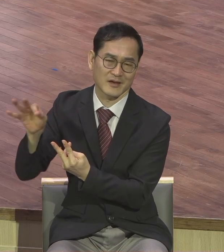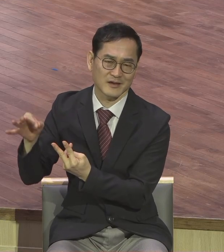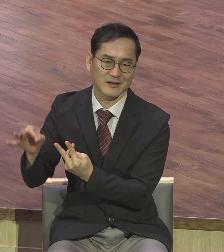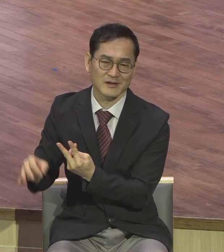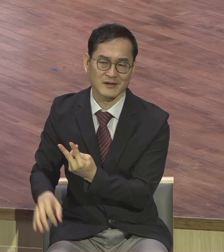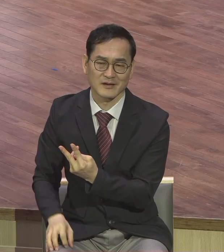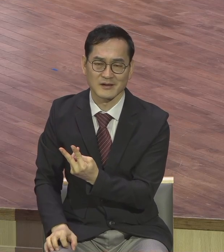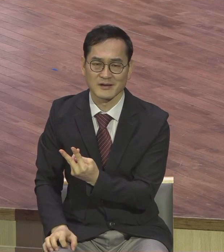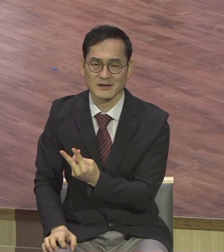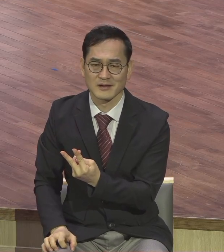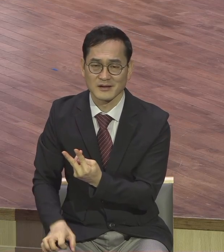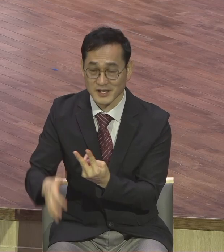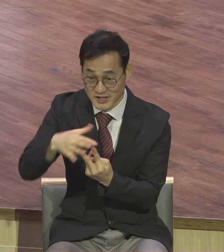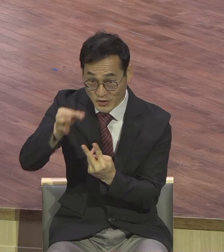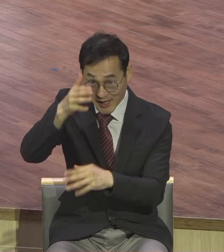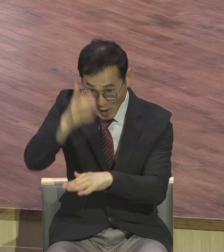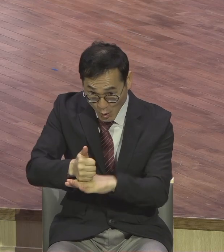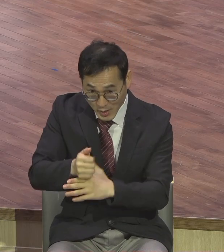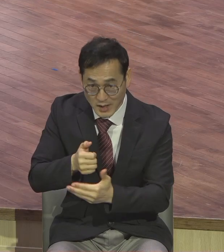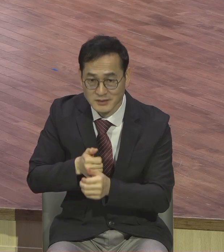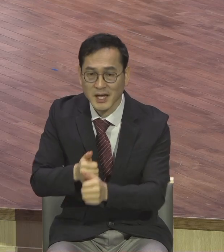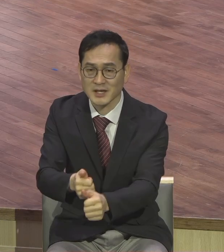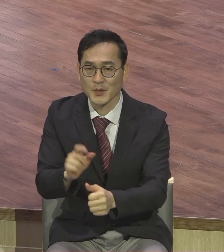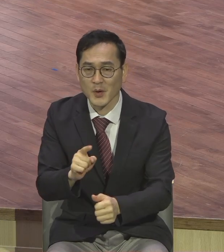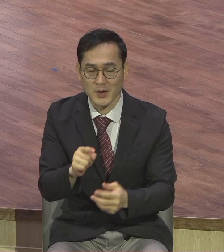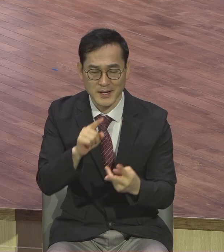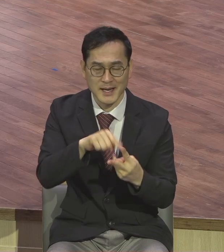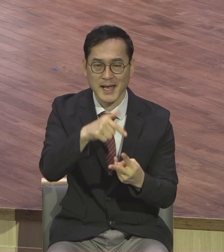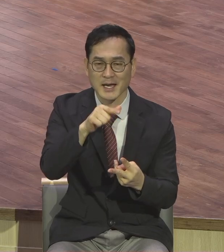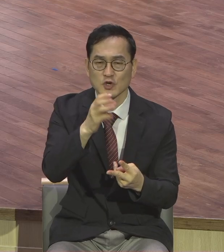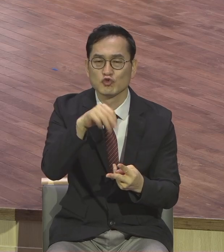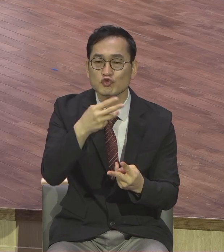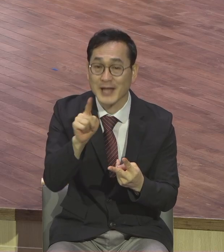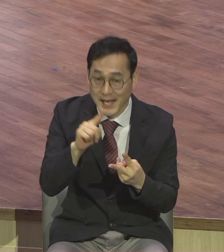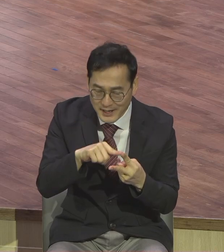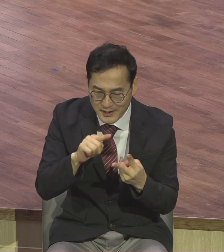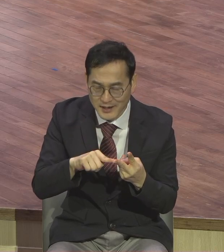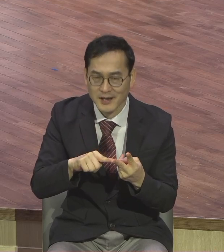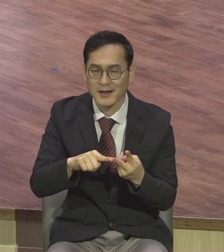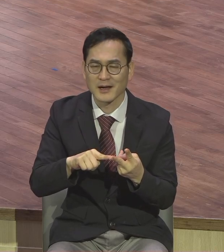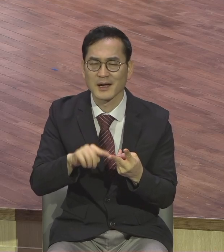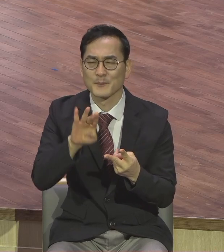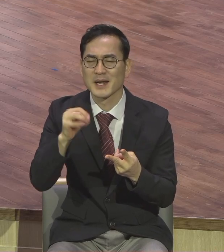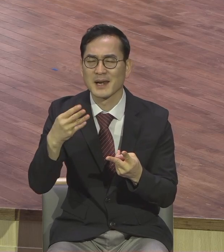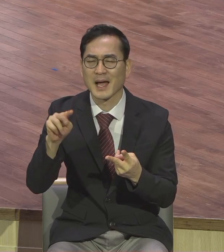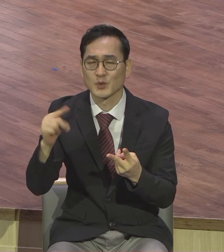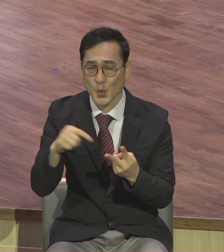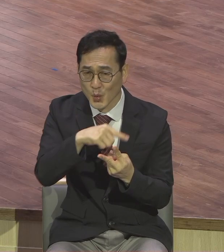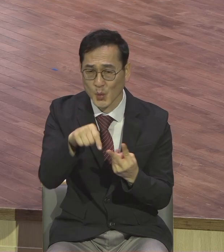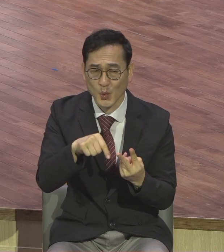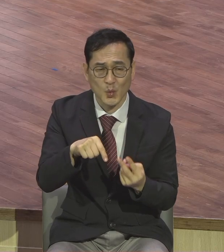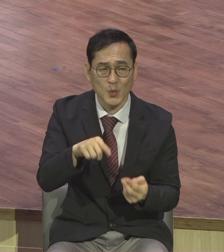엄청난 결과가 오지 않습니까? 가룟 유다와 빌라도 선택이 뭐요? 영원한 후회지요.